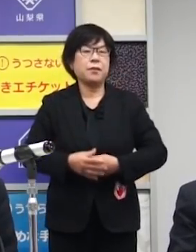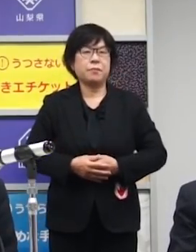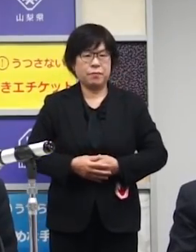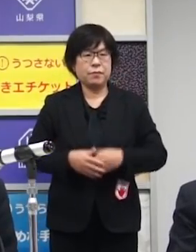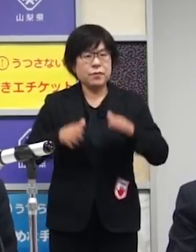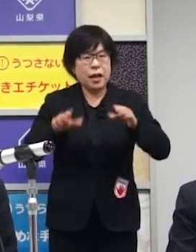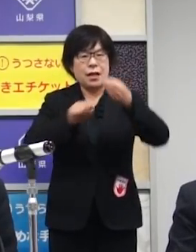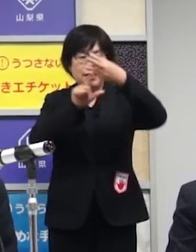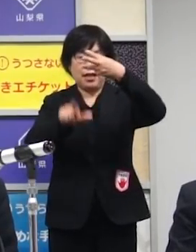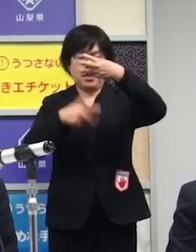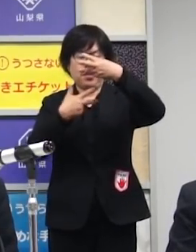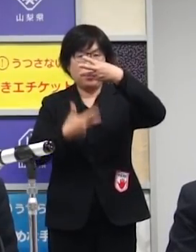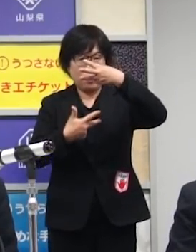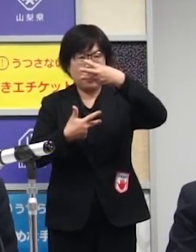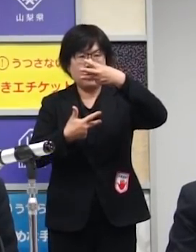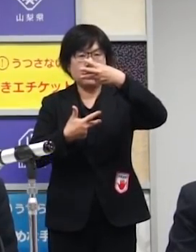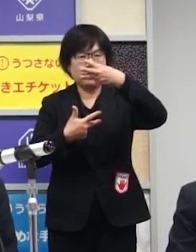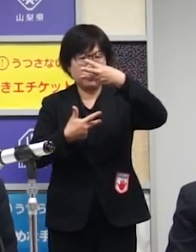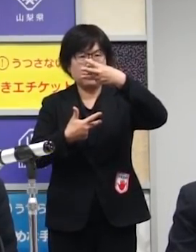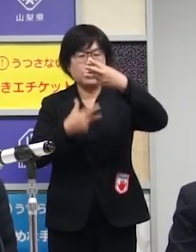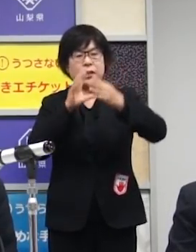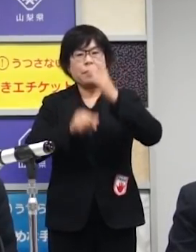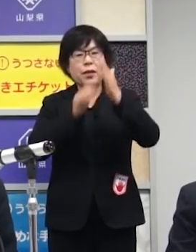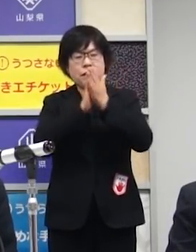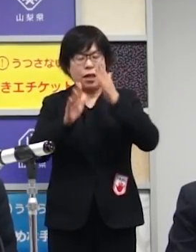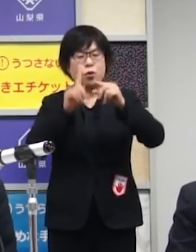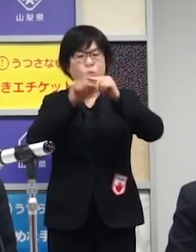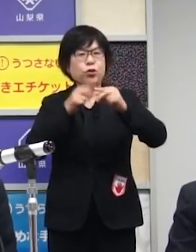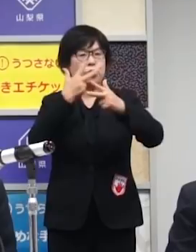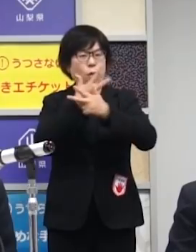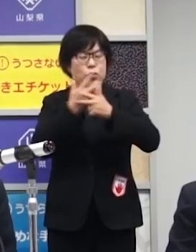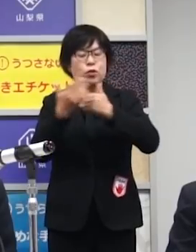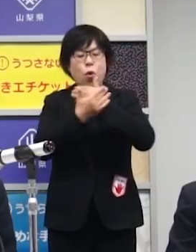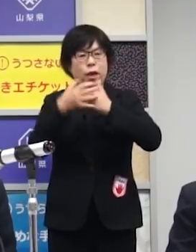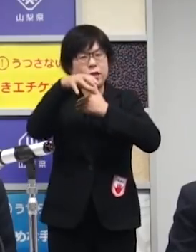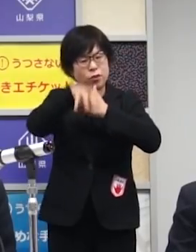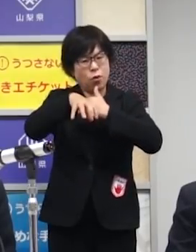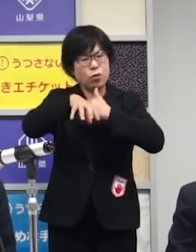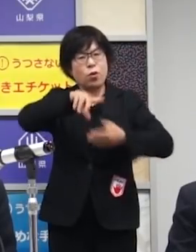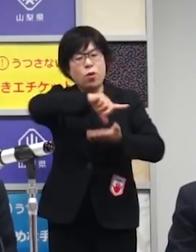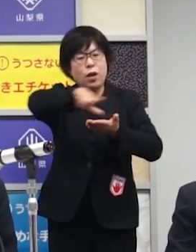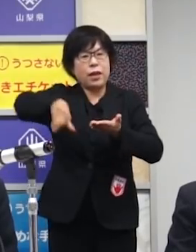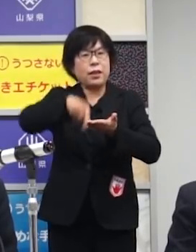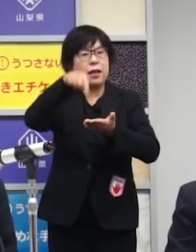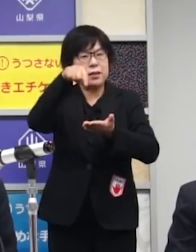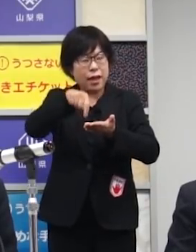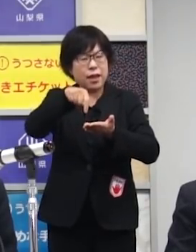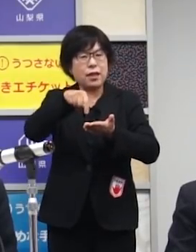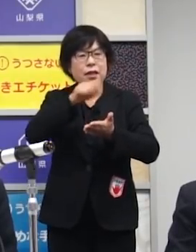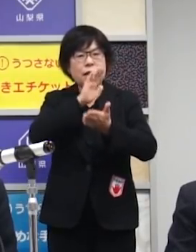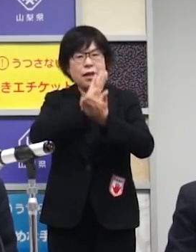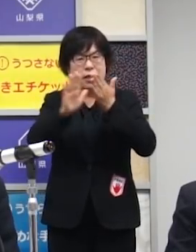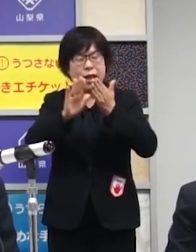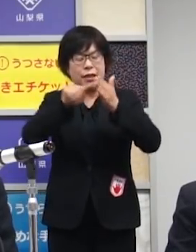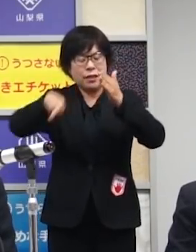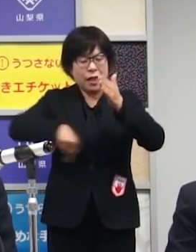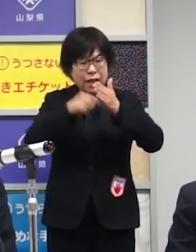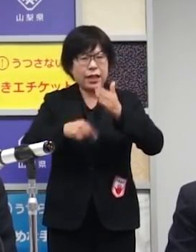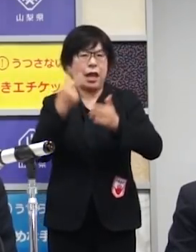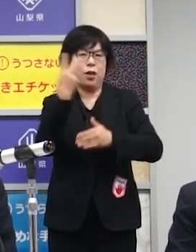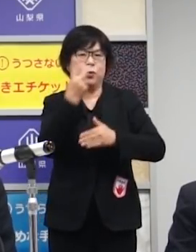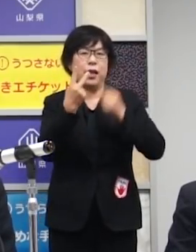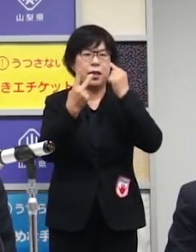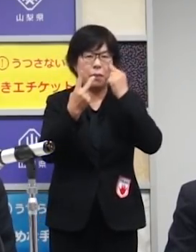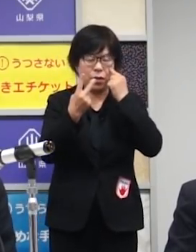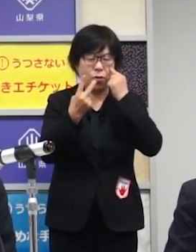本日3月7日、本県中北保健福祉事務所管内におきまして、県内2例目となる新